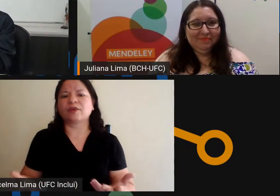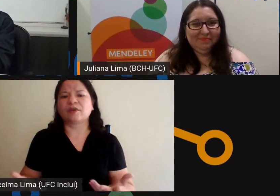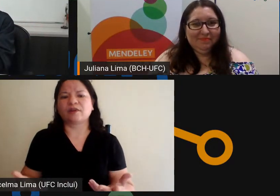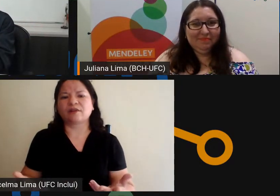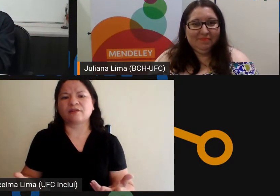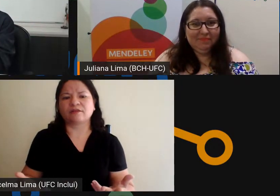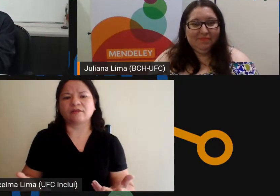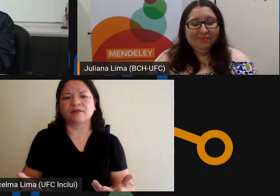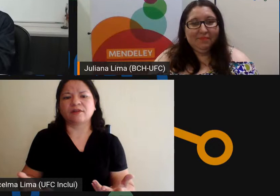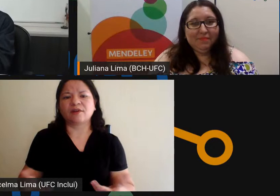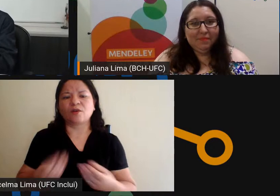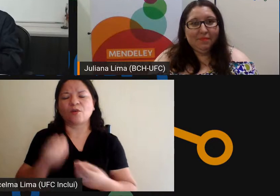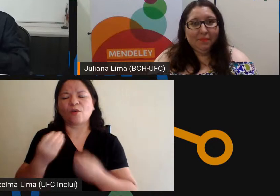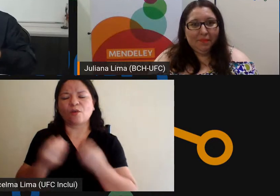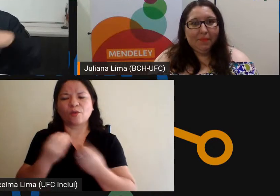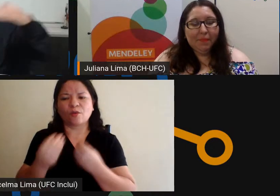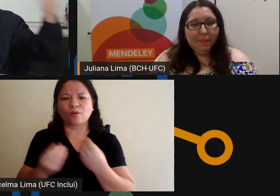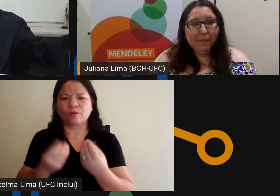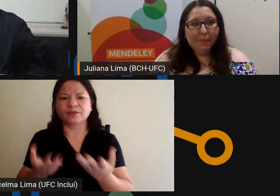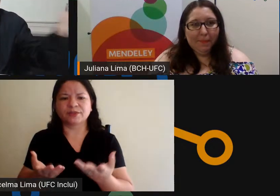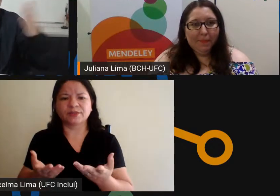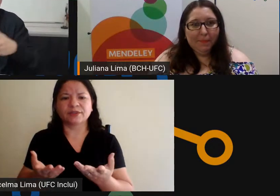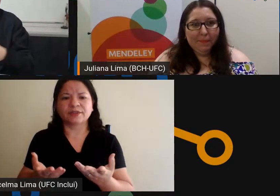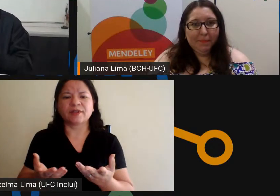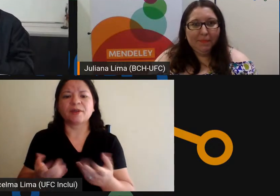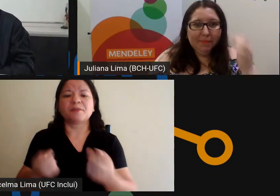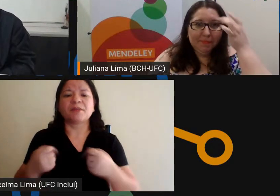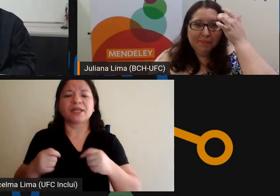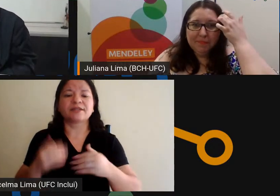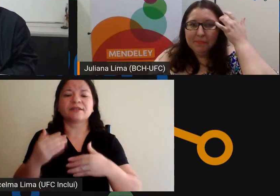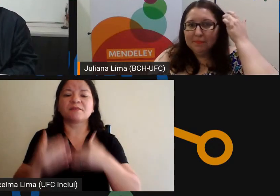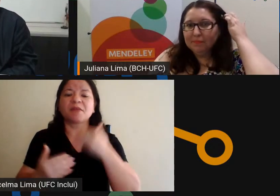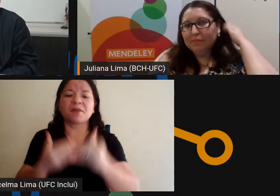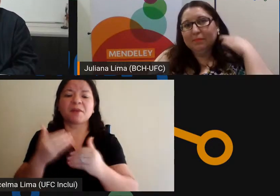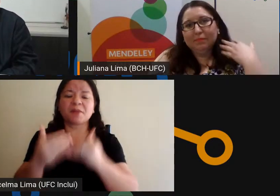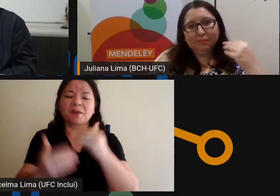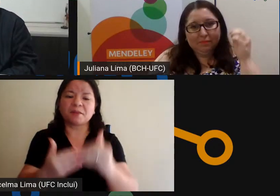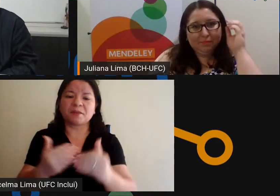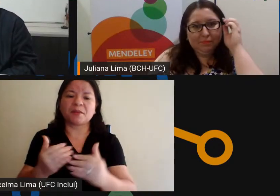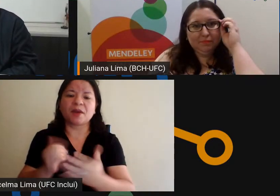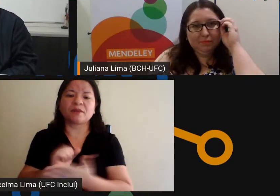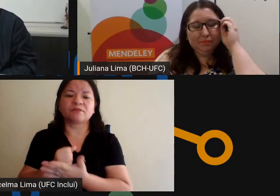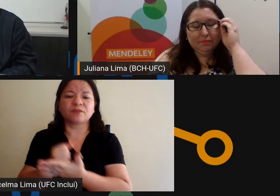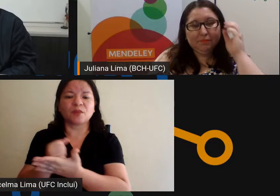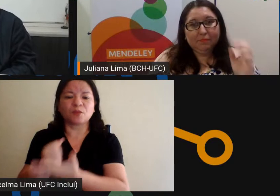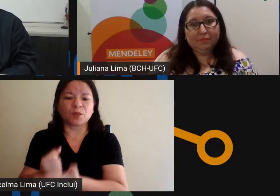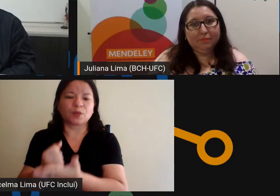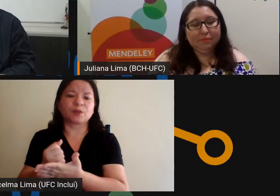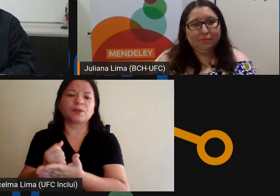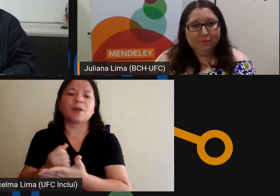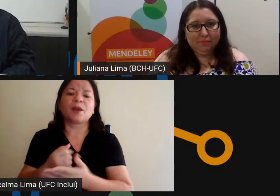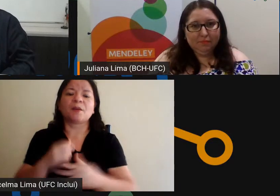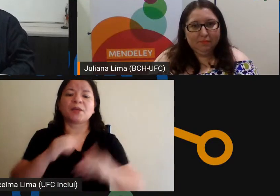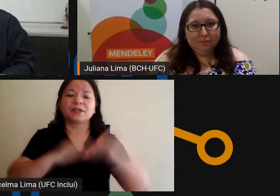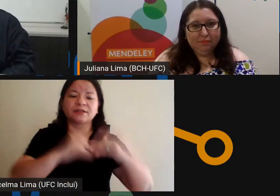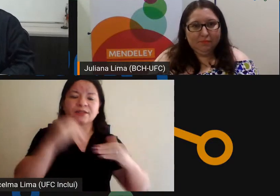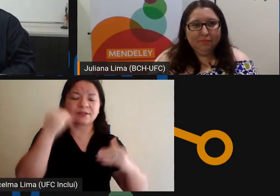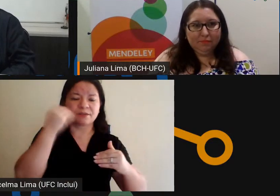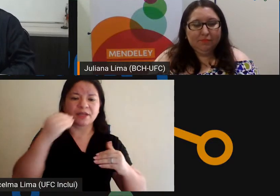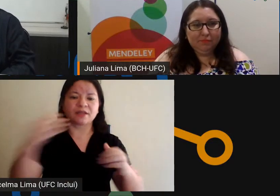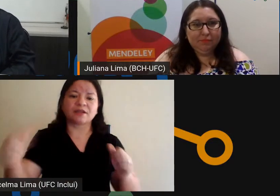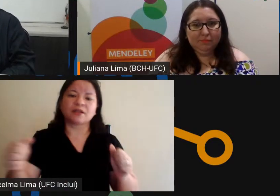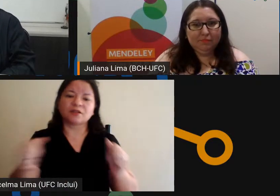e fazer ele cuidar do mestrando. O pós-doc cuidar. Não é assim. Não é. Sabe, nós estamos lidando com vida de pessoa. E